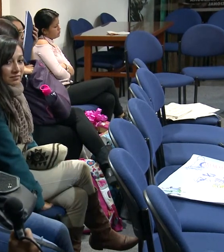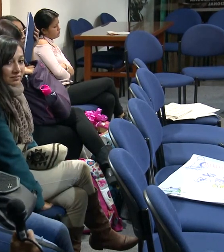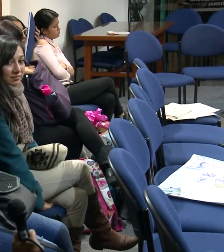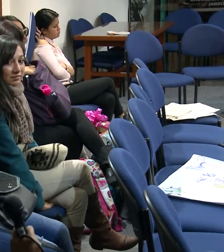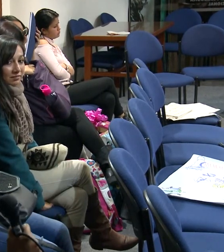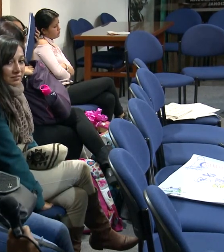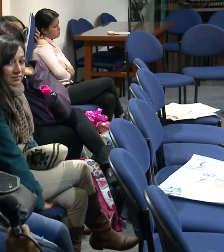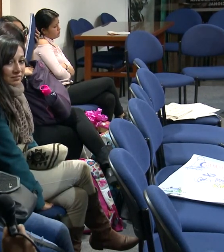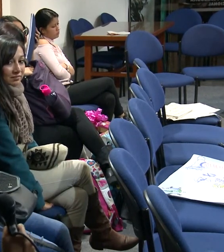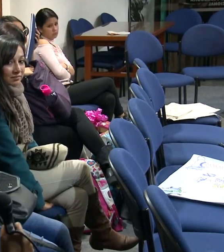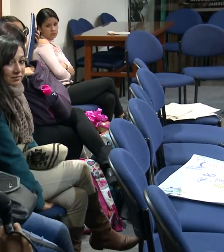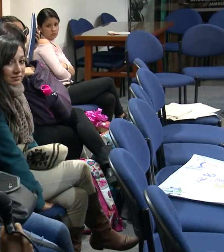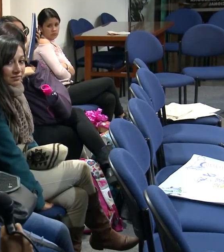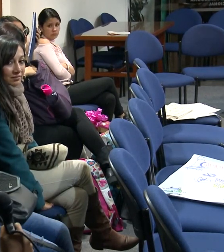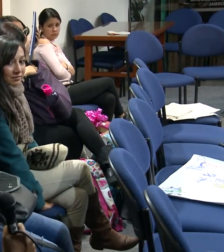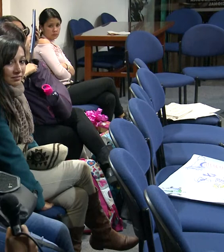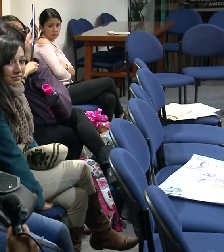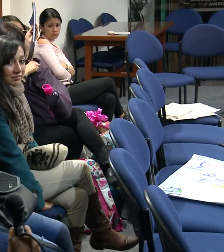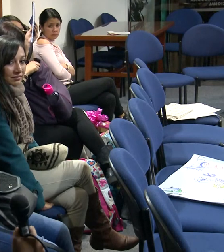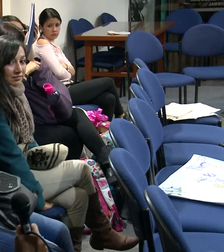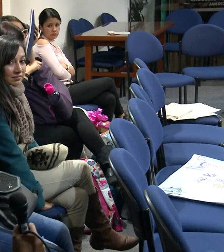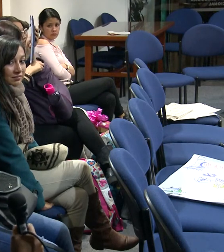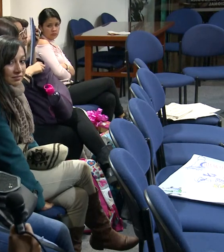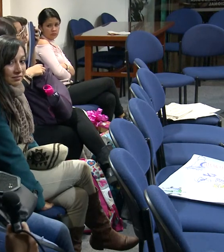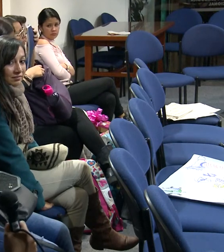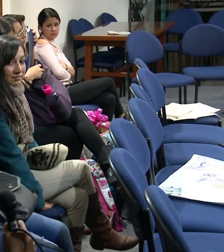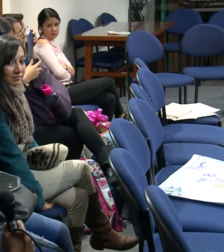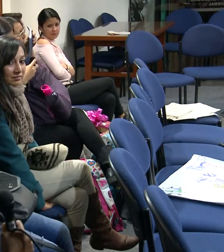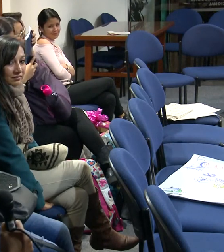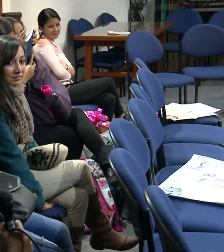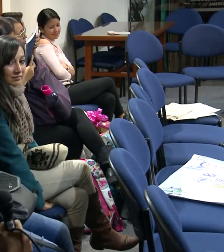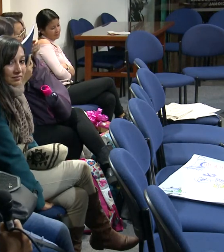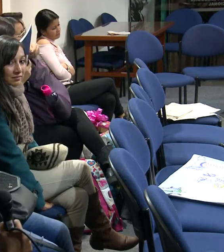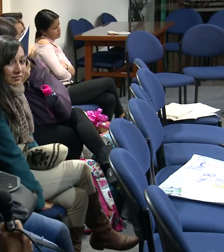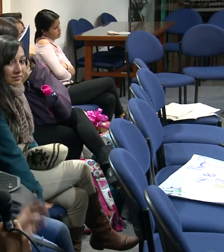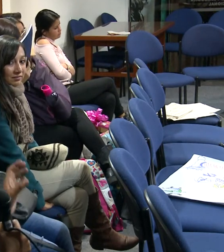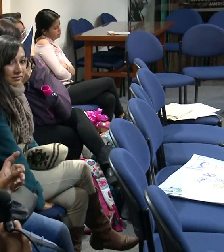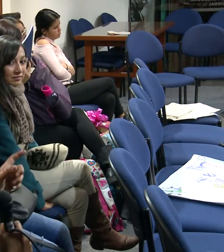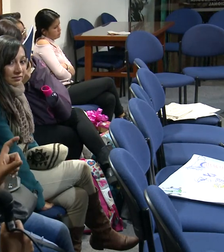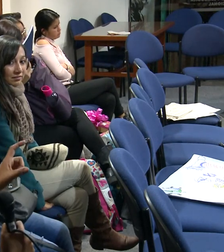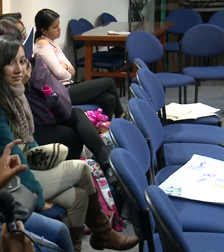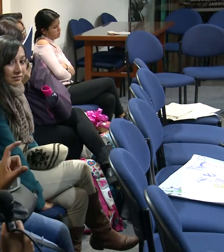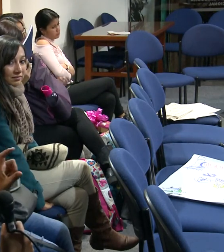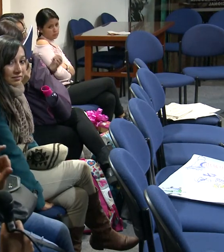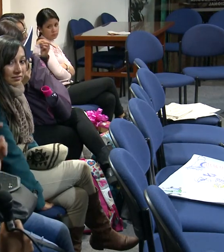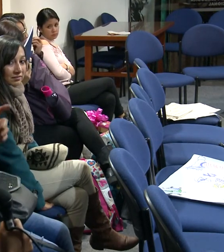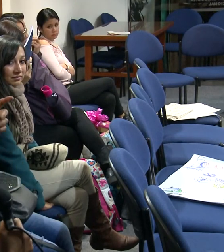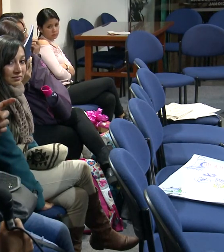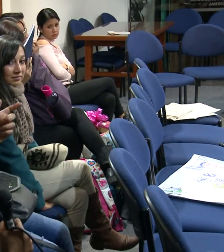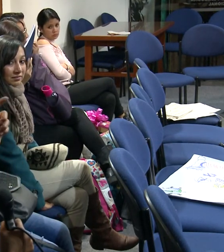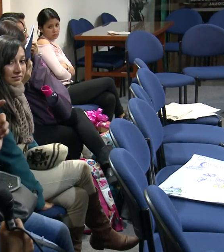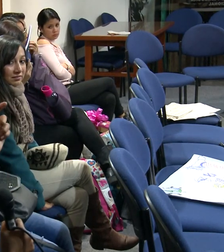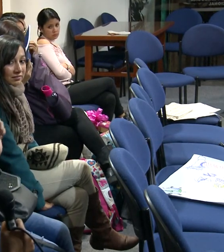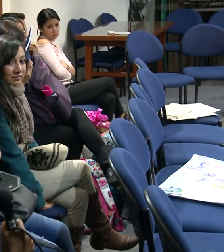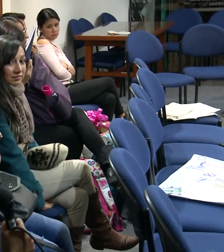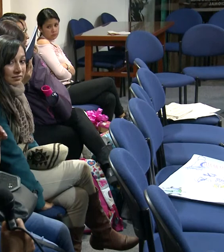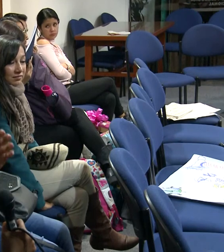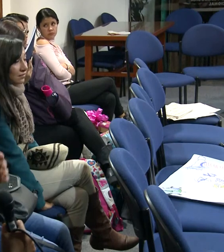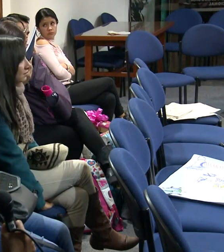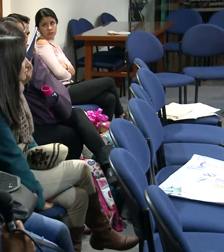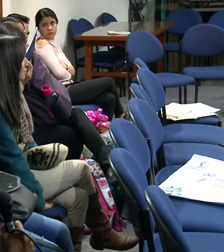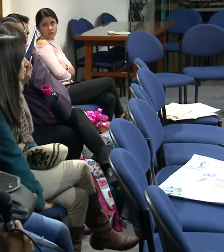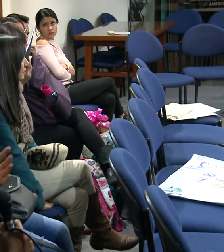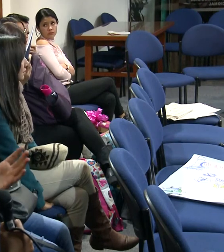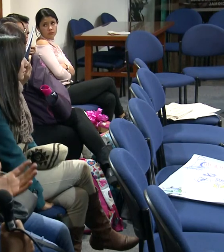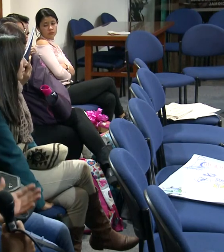sus compañeros, a quienes están acá, qué reto tuvo el trabajar con específicamente profesionales, ¿sí?